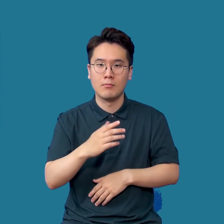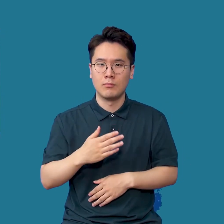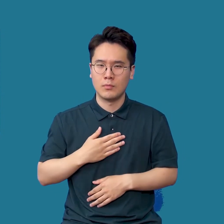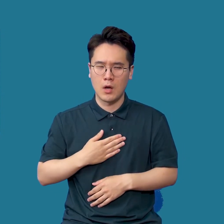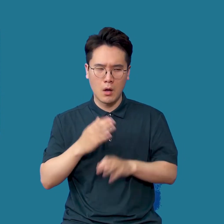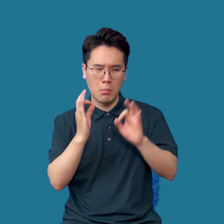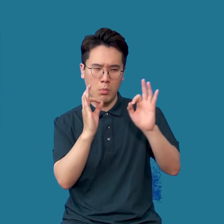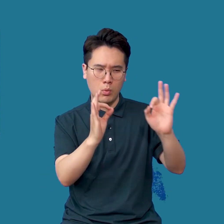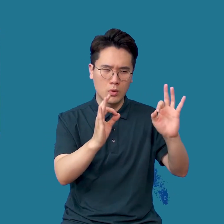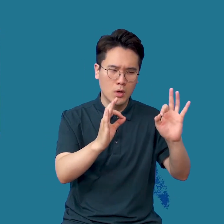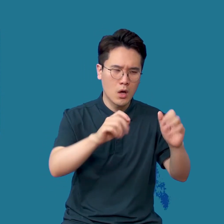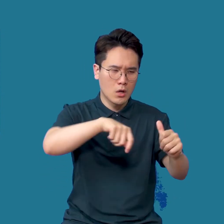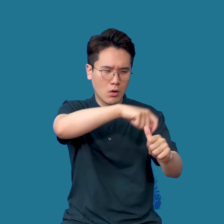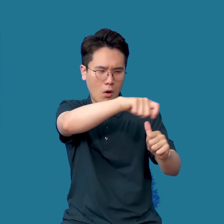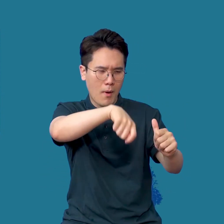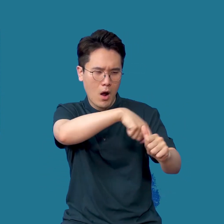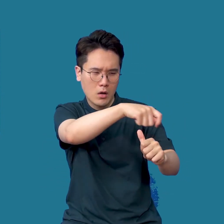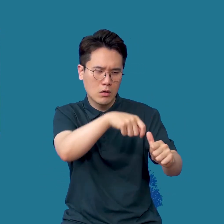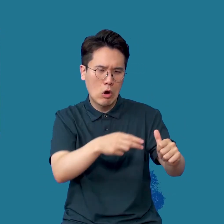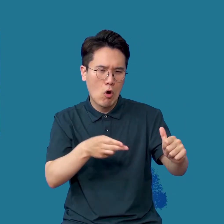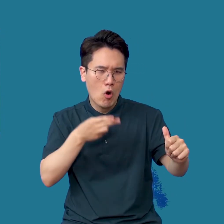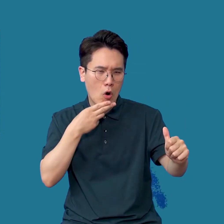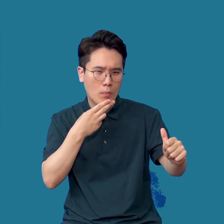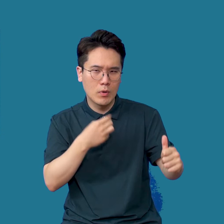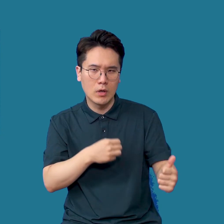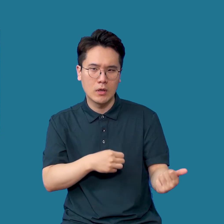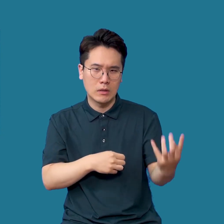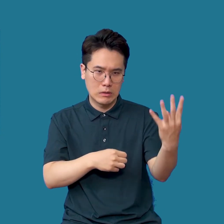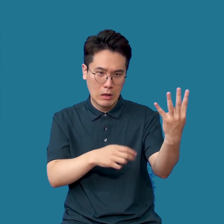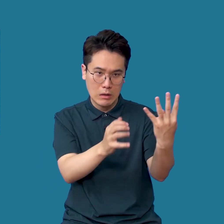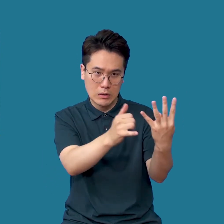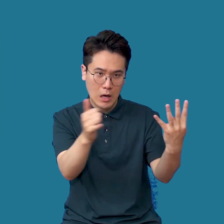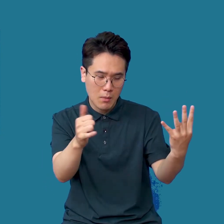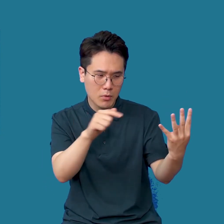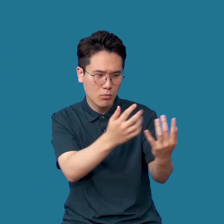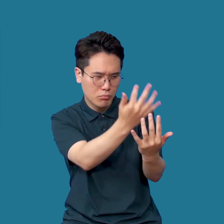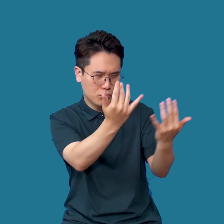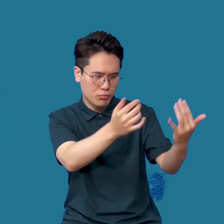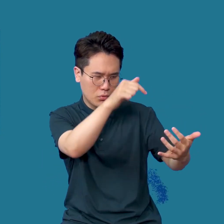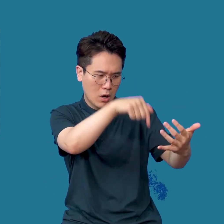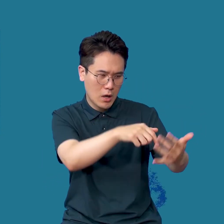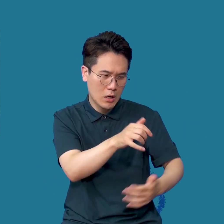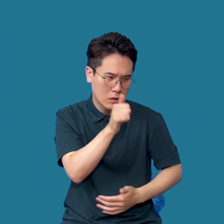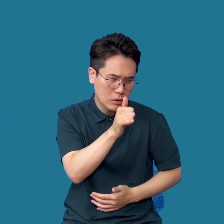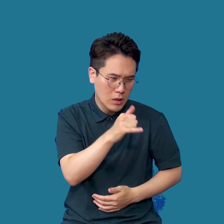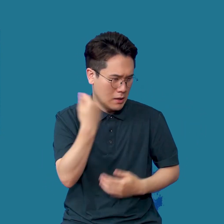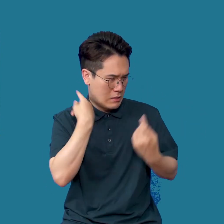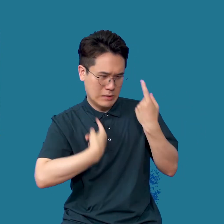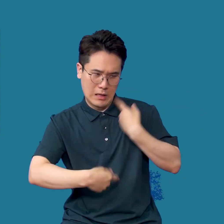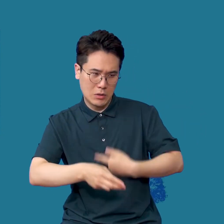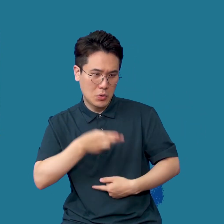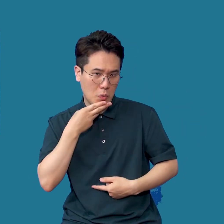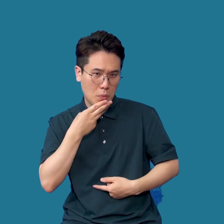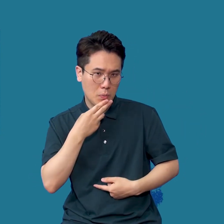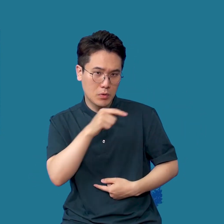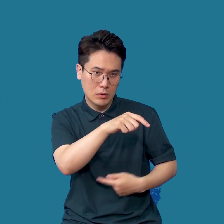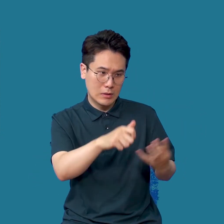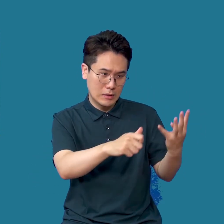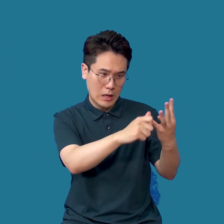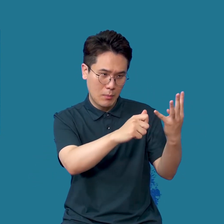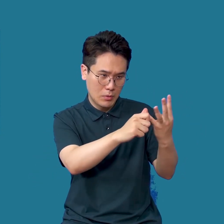아니한 네 사람이 불 가운데로 다니는데 상하지도 아니하였고 그 넷째의 모양은 신들의 아들과